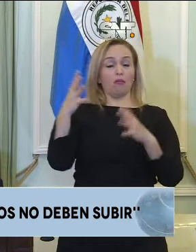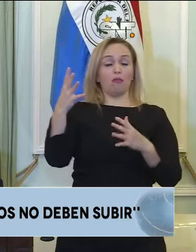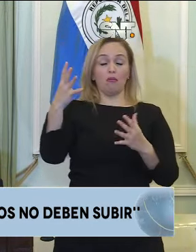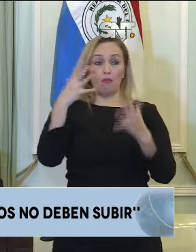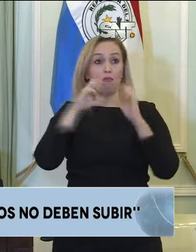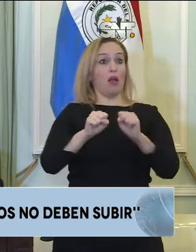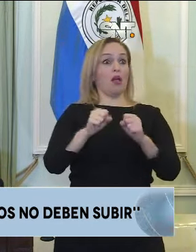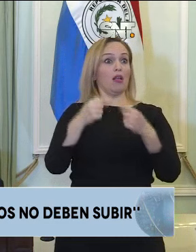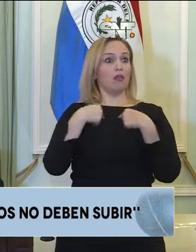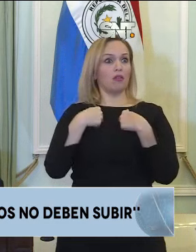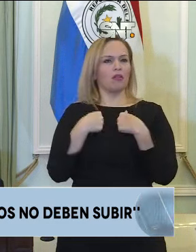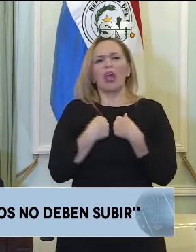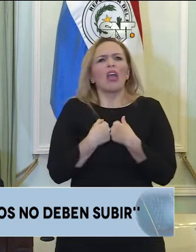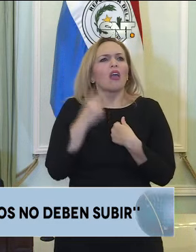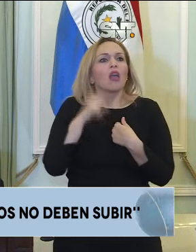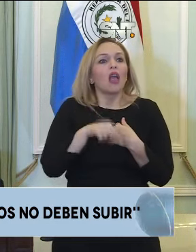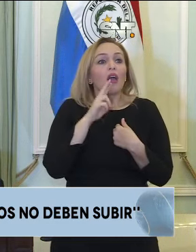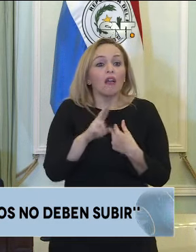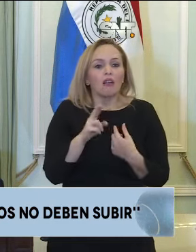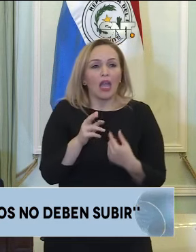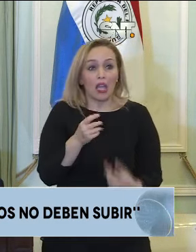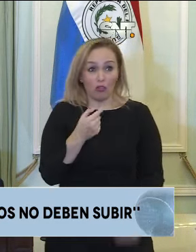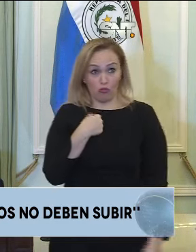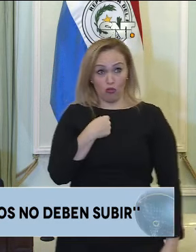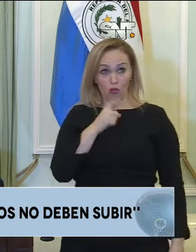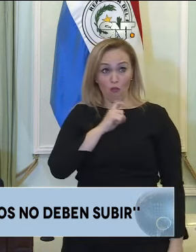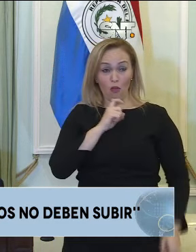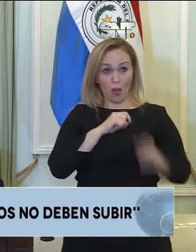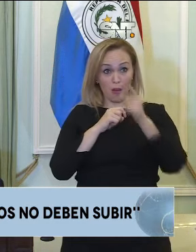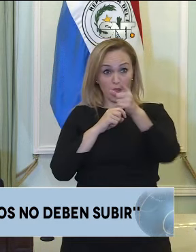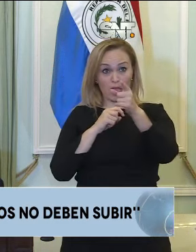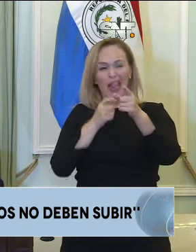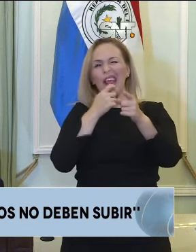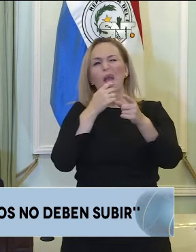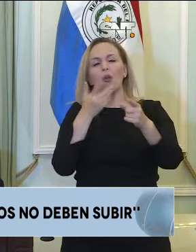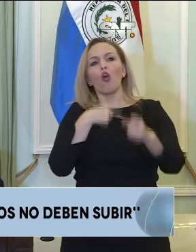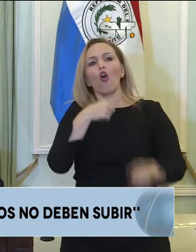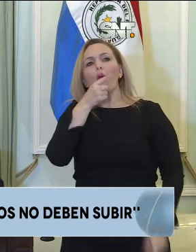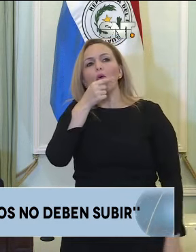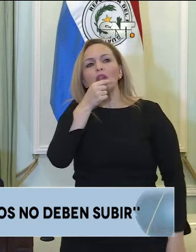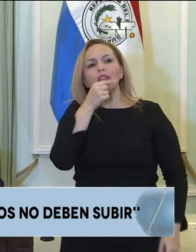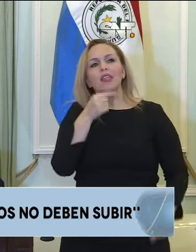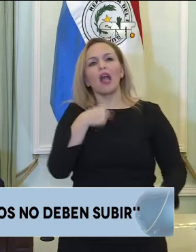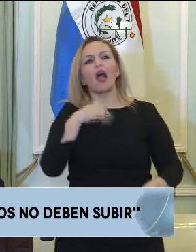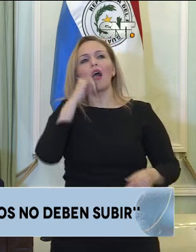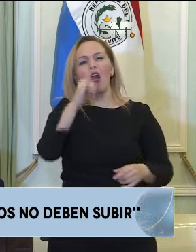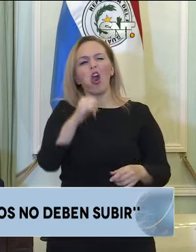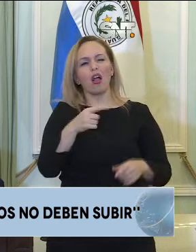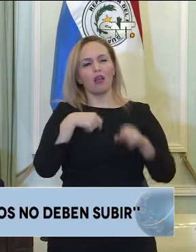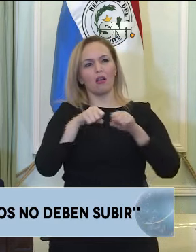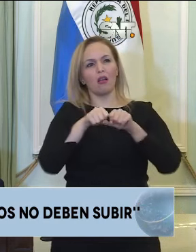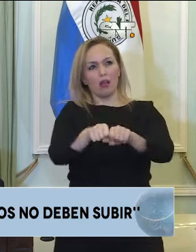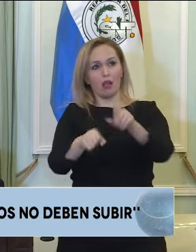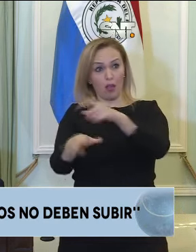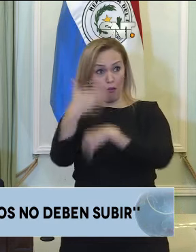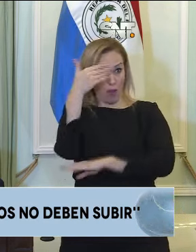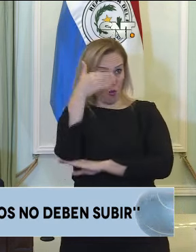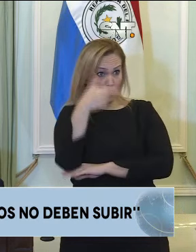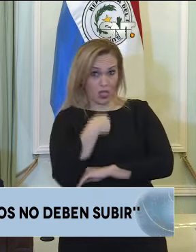Obviamente que, ¿cuál es el negocio tuyo de engañar a la policía y en vez de ir al super te vas a No, pues mi amigo le he llevado ahí, ministro. Si, ¿pero dónde se va ir a un telo?